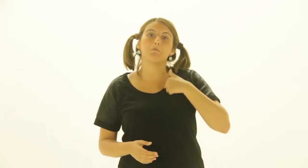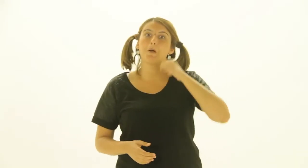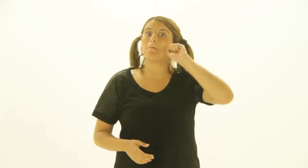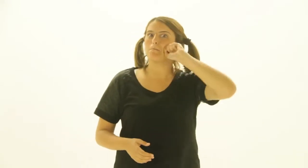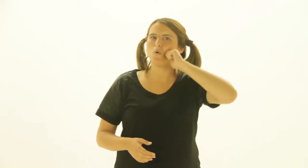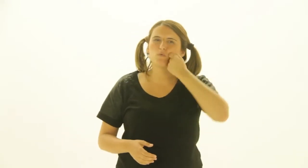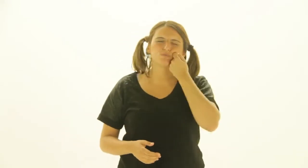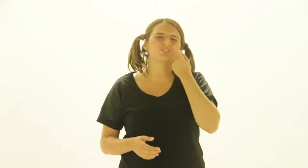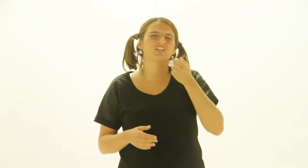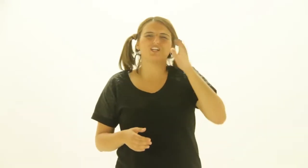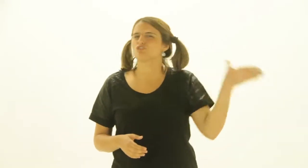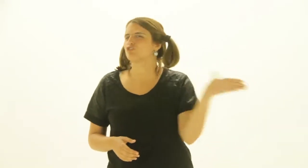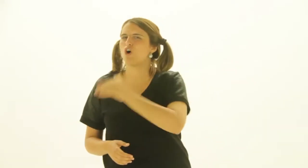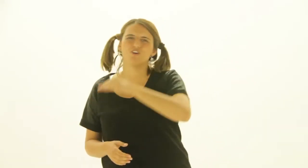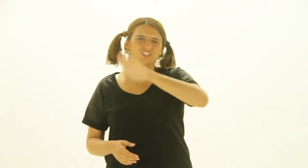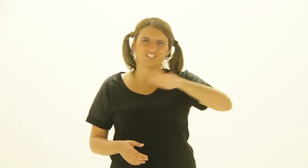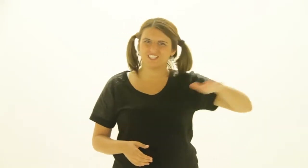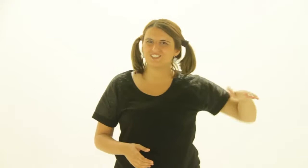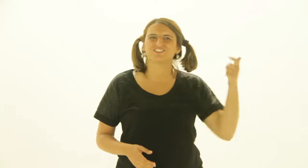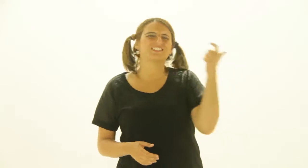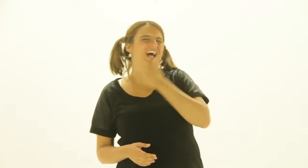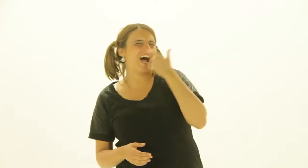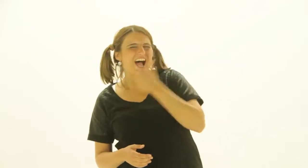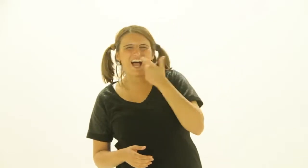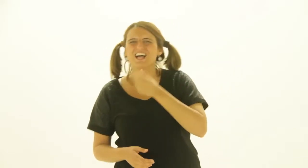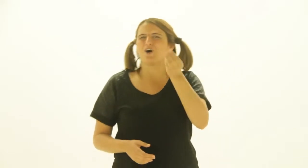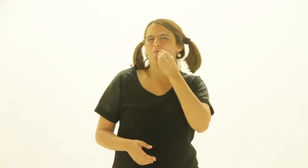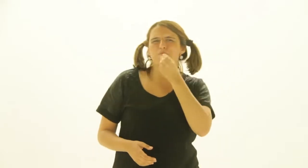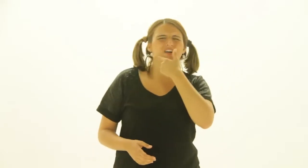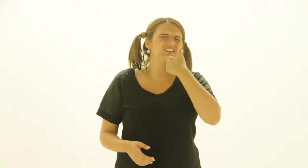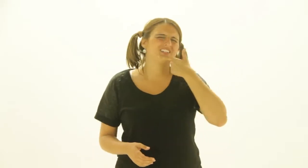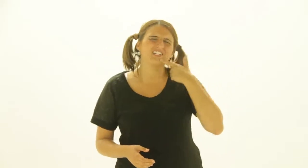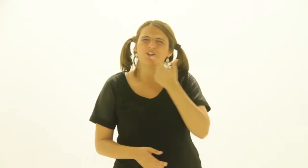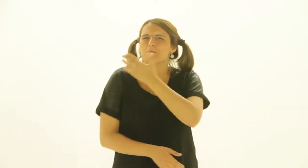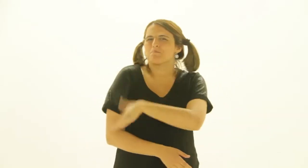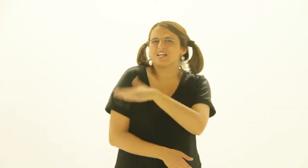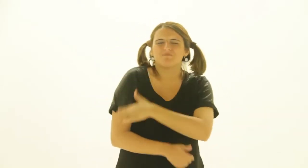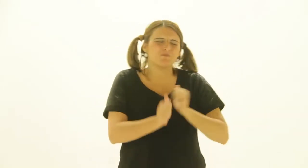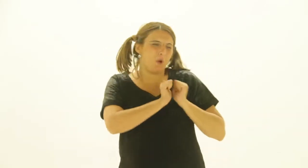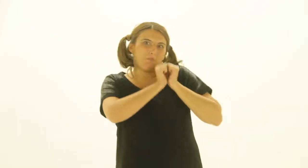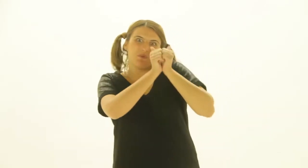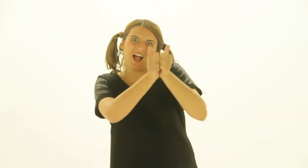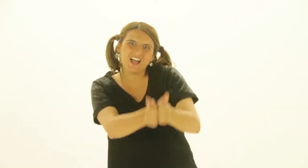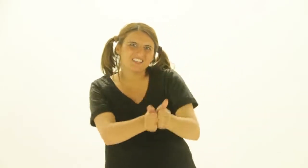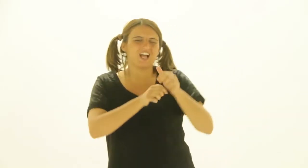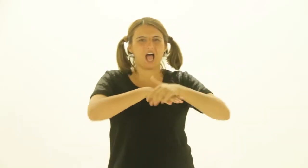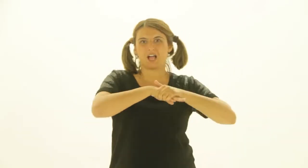A mí me encanta lo mismo que a todos los niños. Me encanta reírme, comer rico, los mimos, jugar con